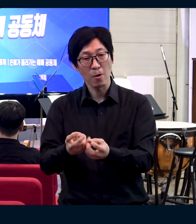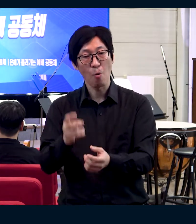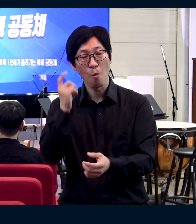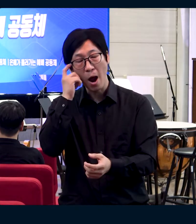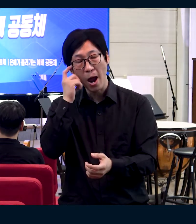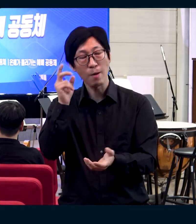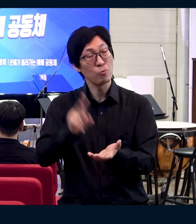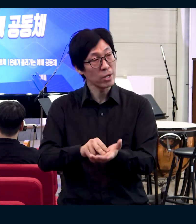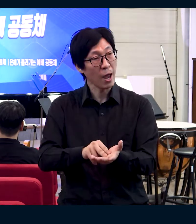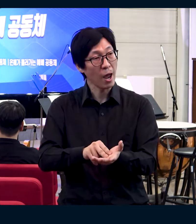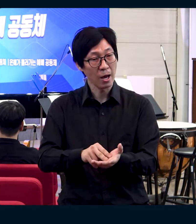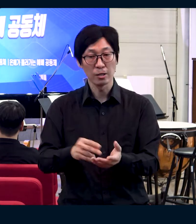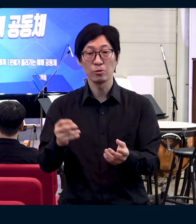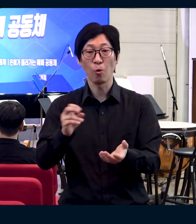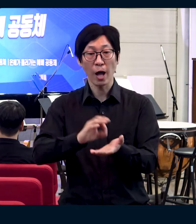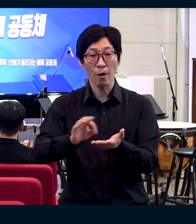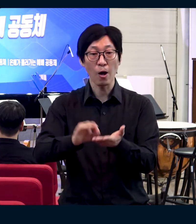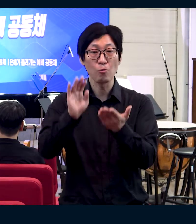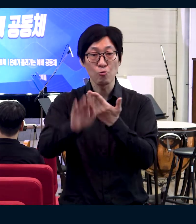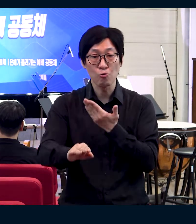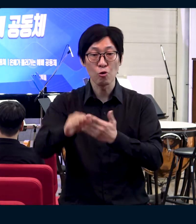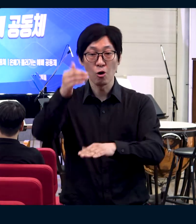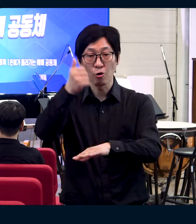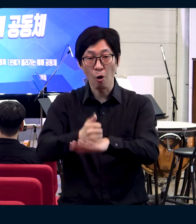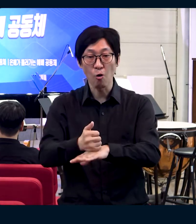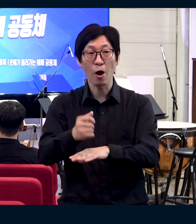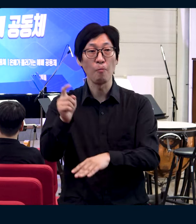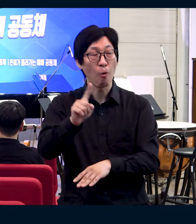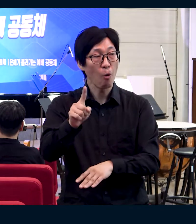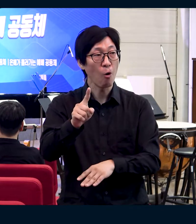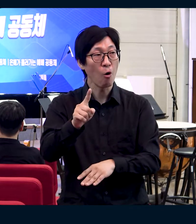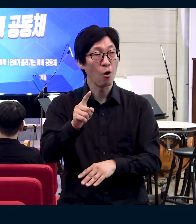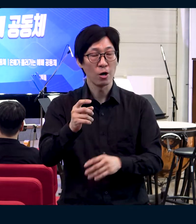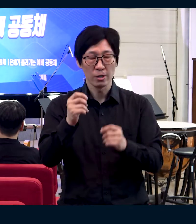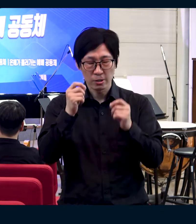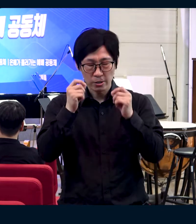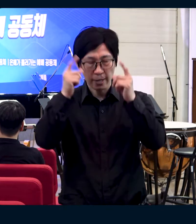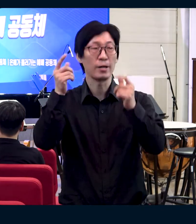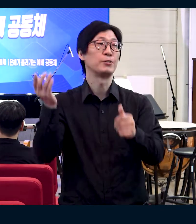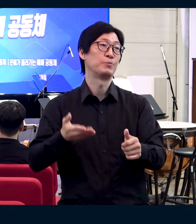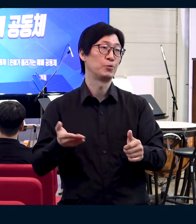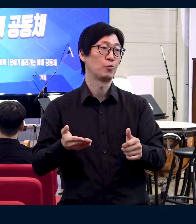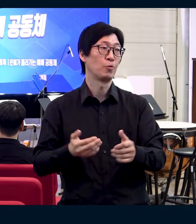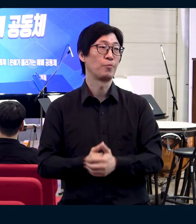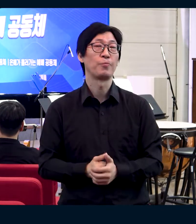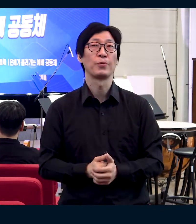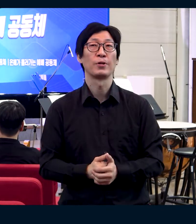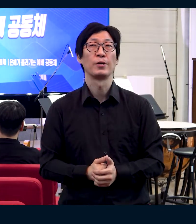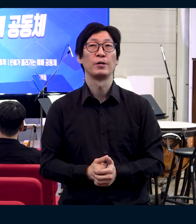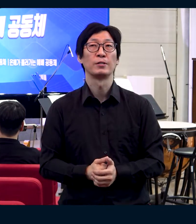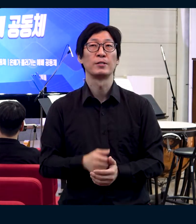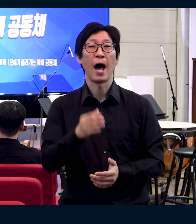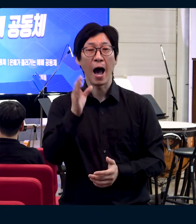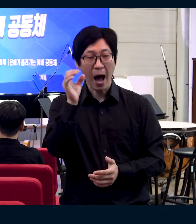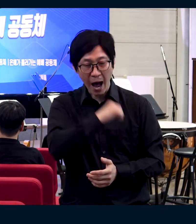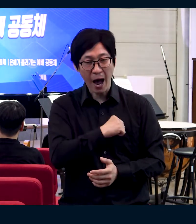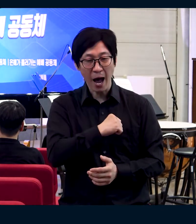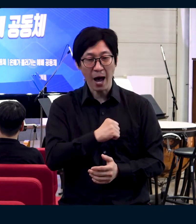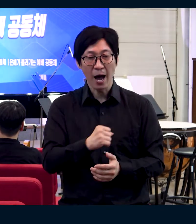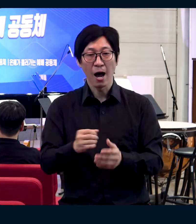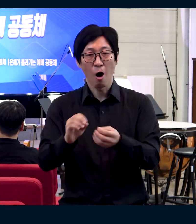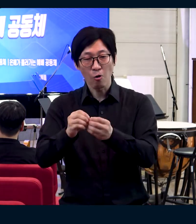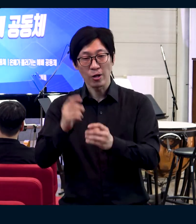어떤 결과가 오는지, 이것을 깨달으면서, 그러면서 우리는 아주 분명하게 영적 편법을 쓰면 안